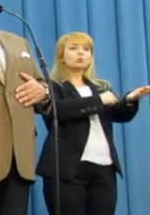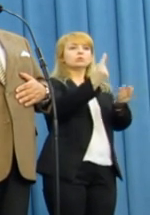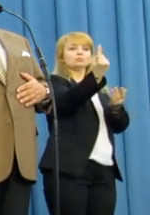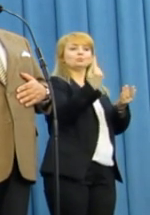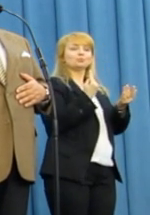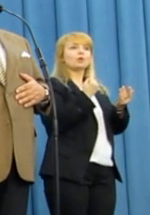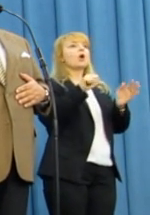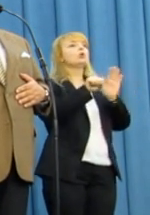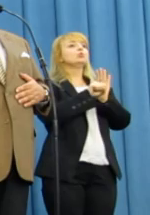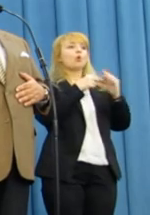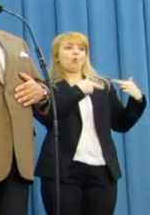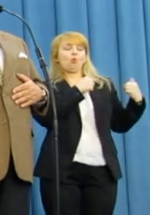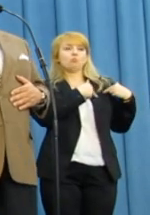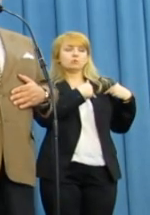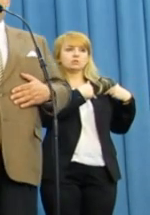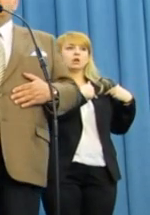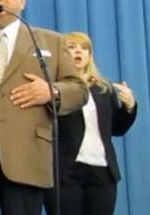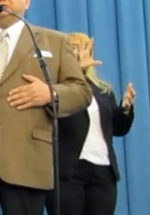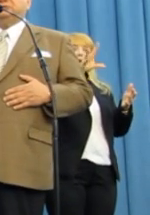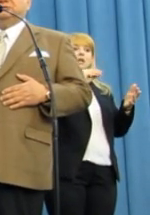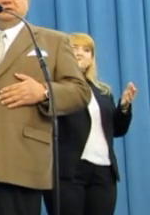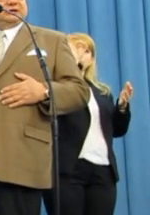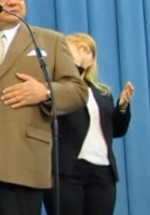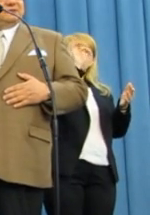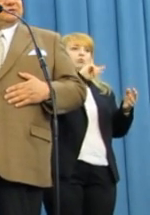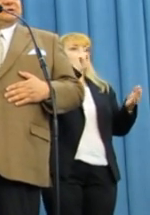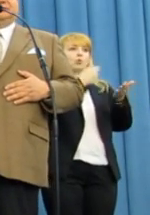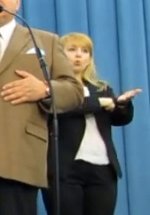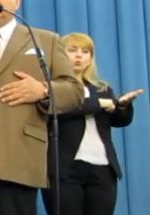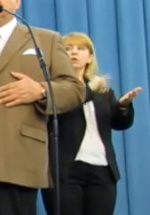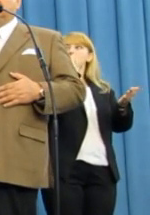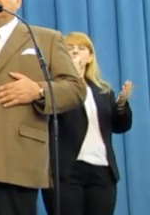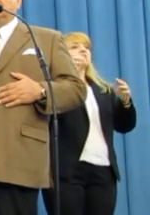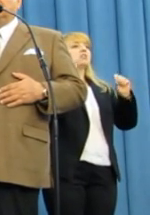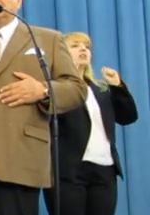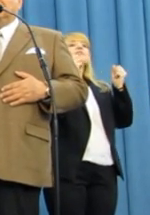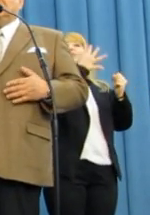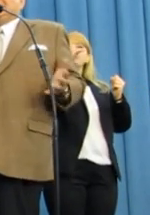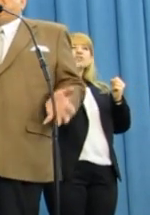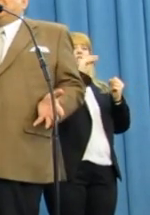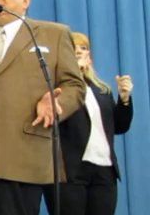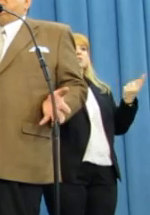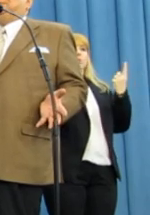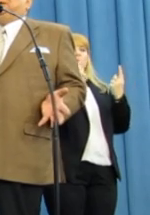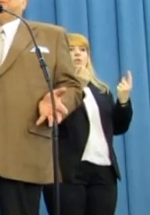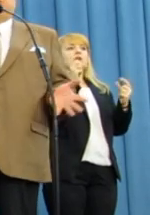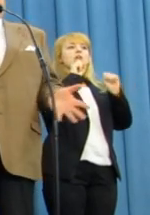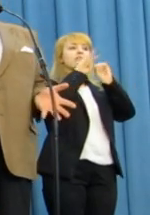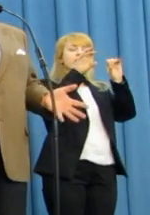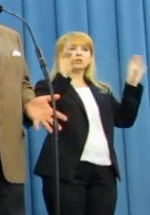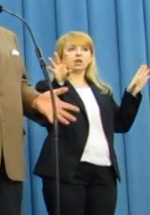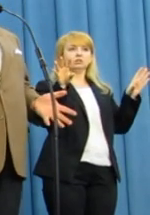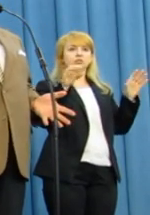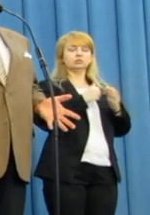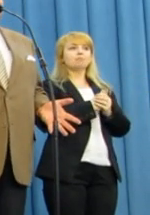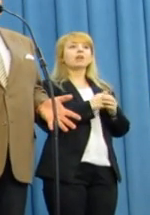tym prokuratorem, który tę sprawę prowadził, żeby po prostu ta sprawa została wyjaśniona. Bo tak naprawdę, drodzy Państwo, co jest